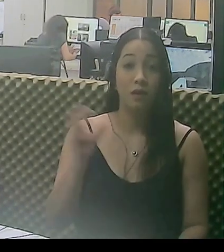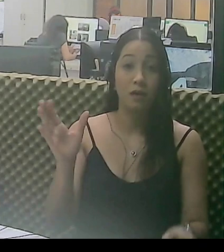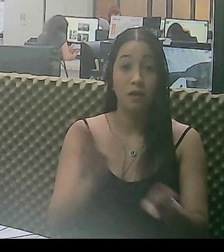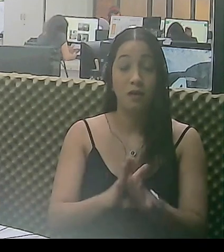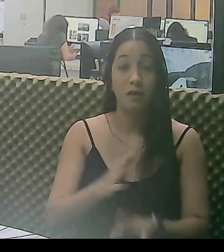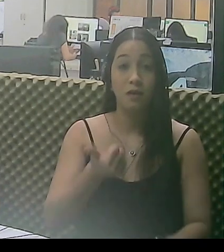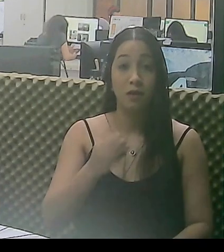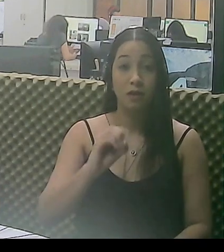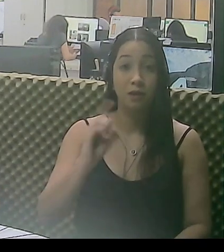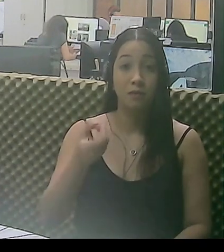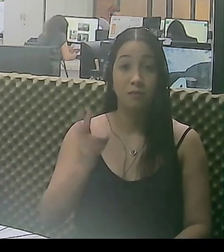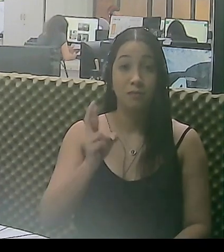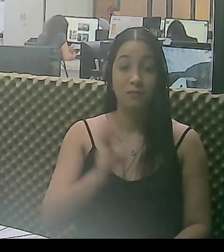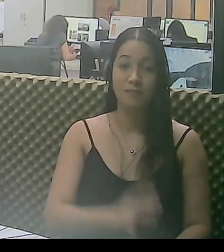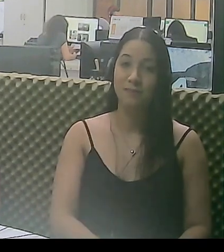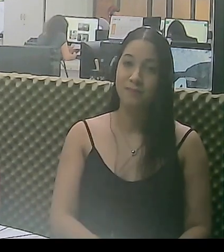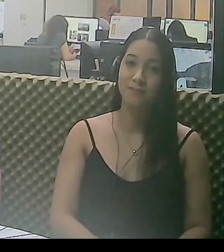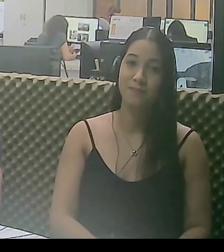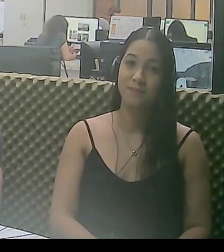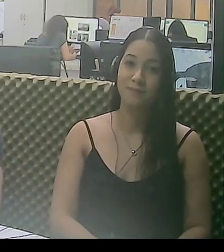a 10 mil reais